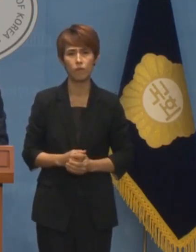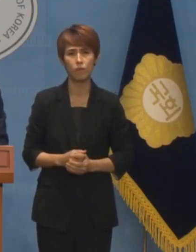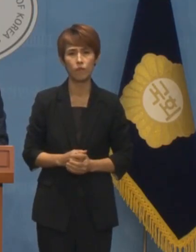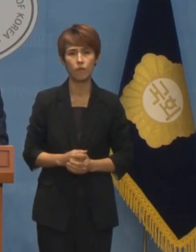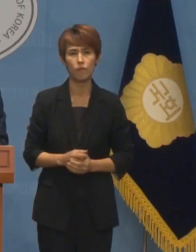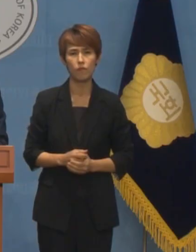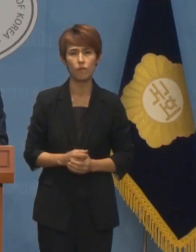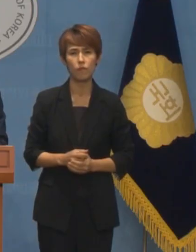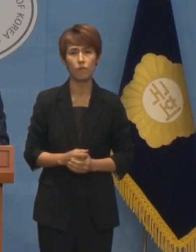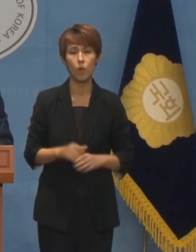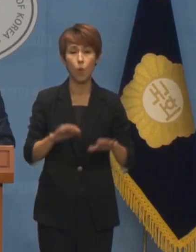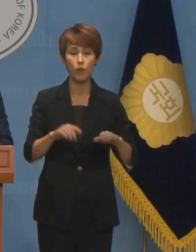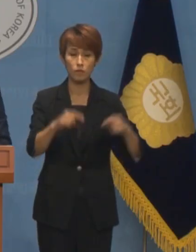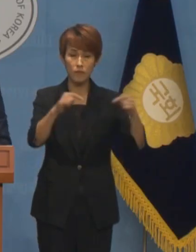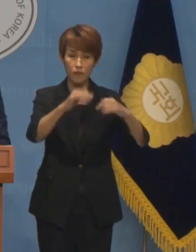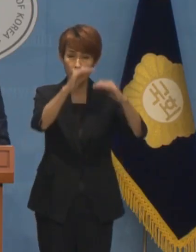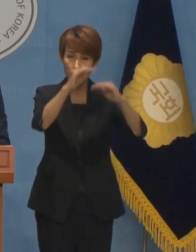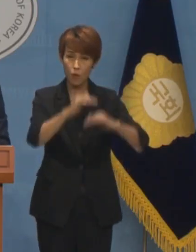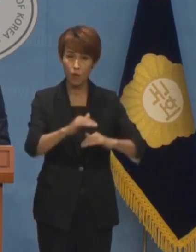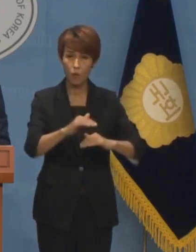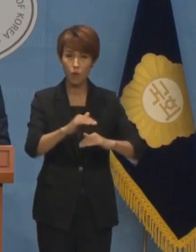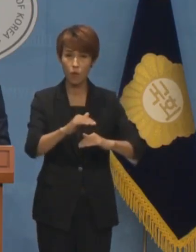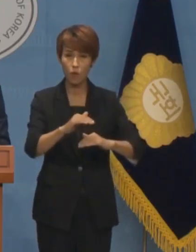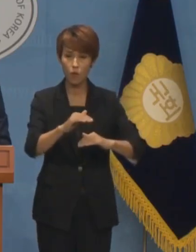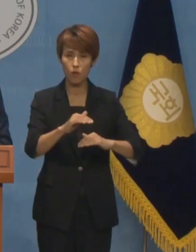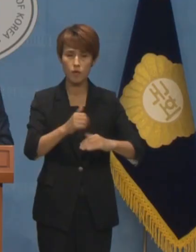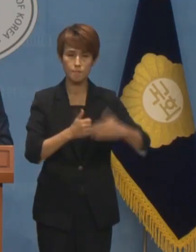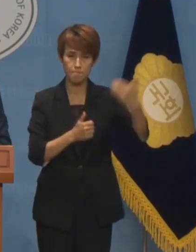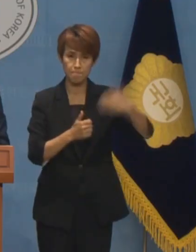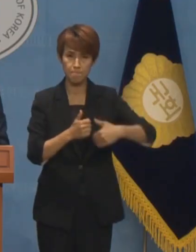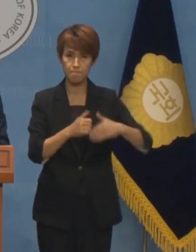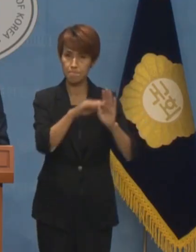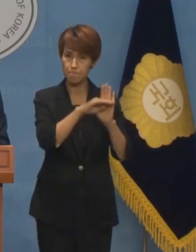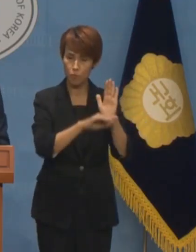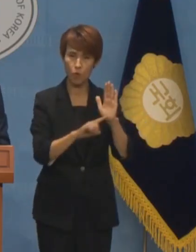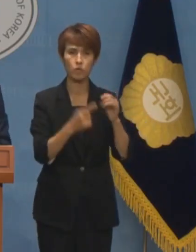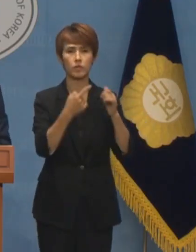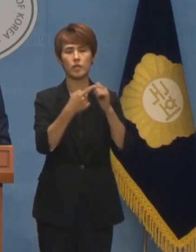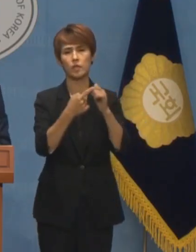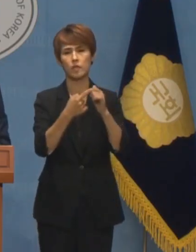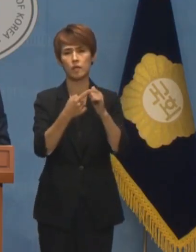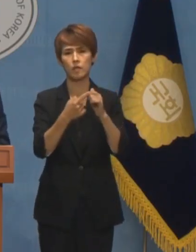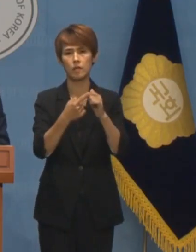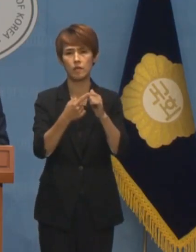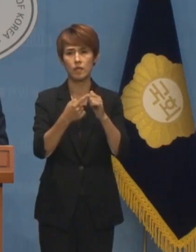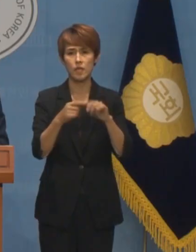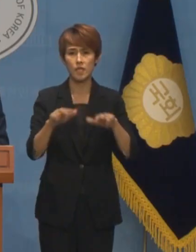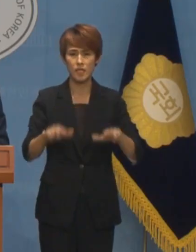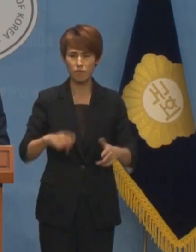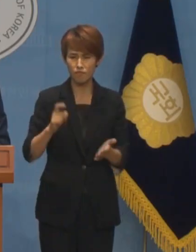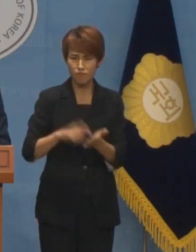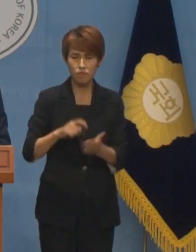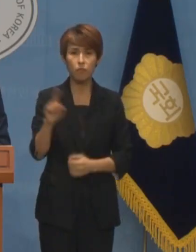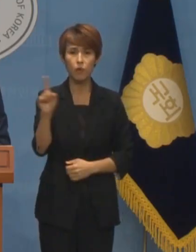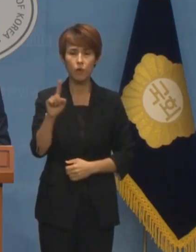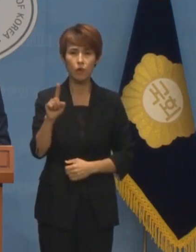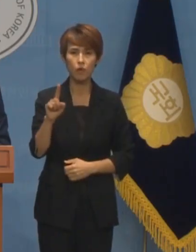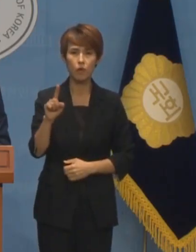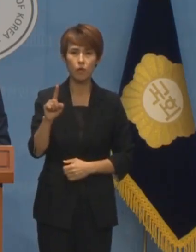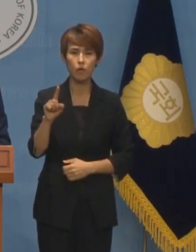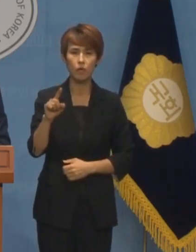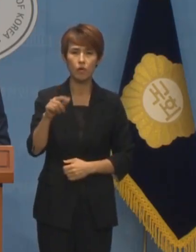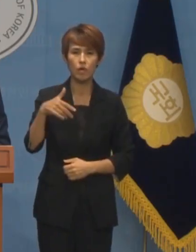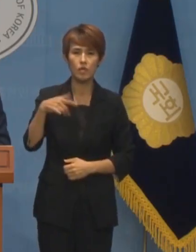오늘 현장 간담회에서 나온 요구사항을 정리하자면, 첫째, 당장 시급한 것은